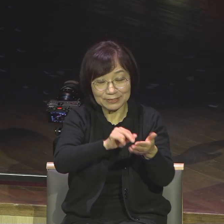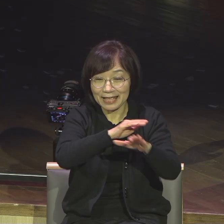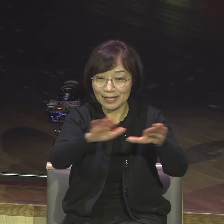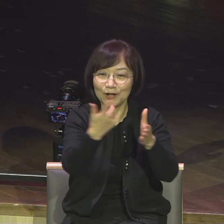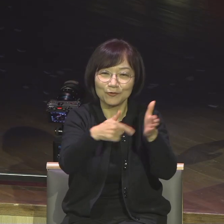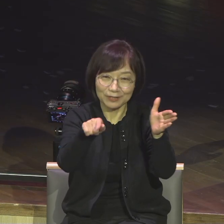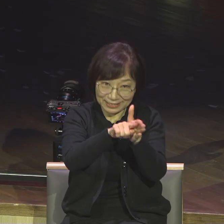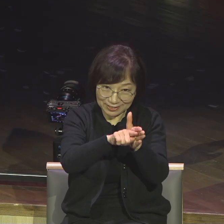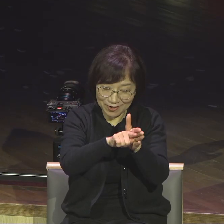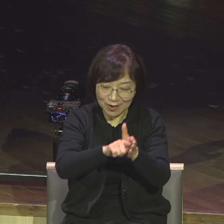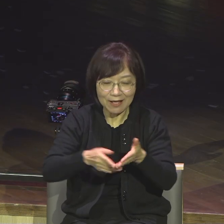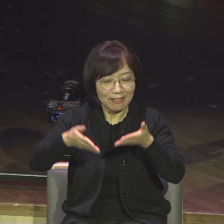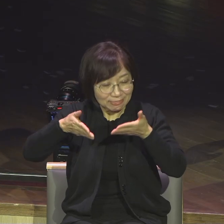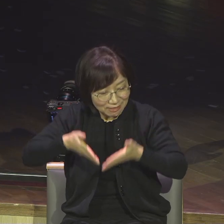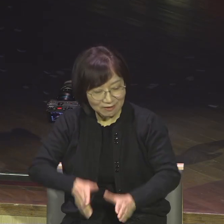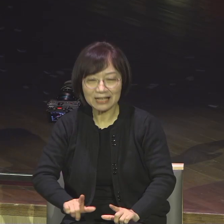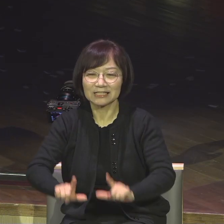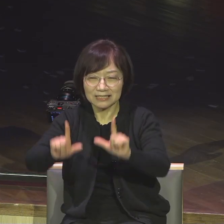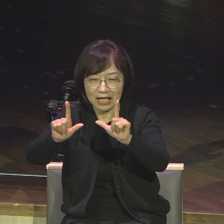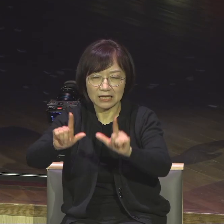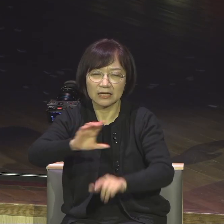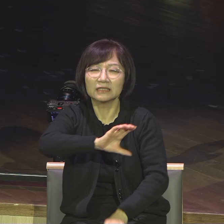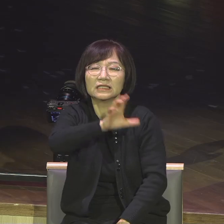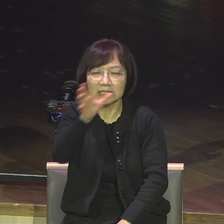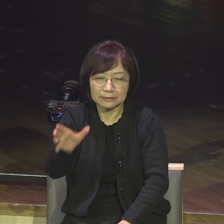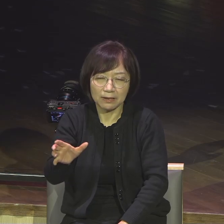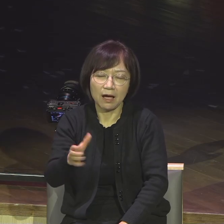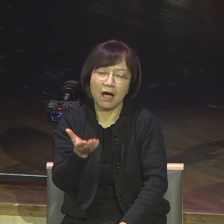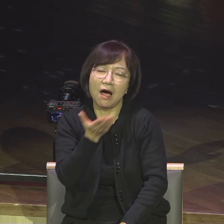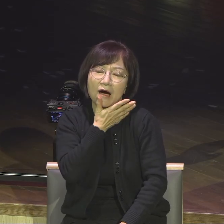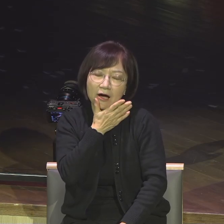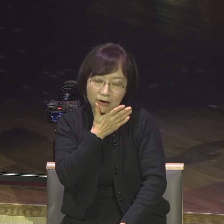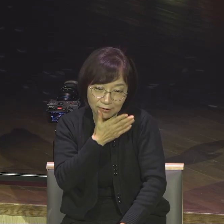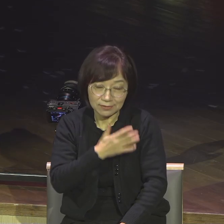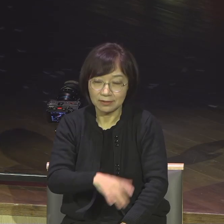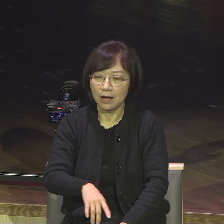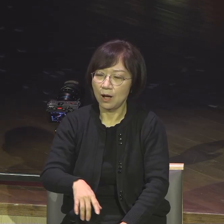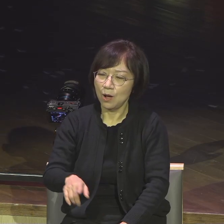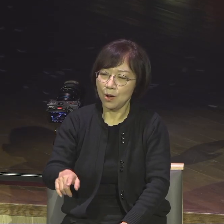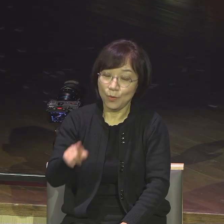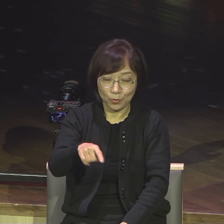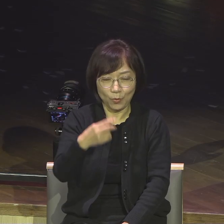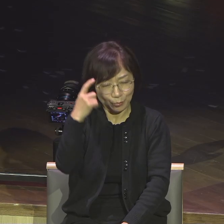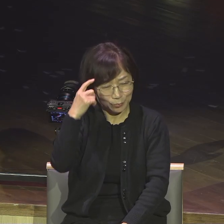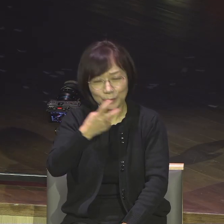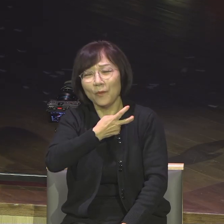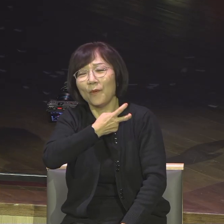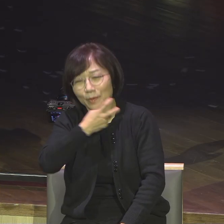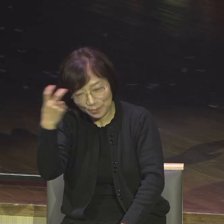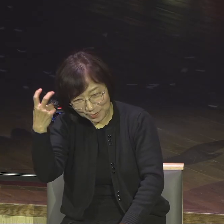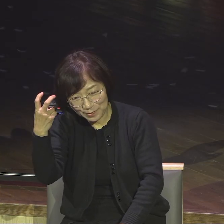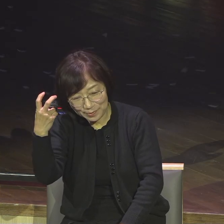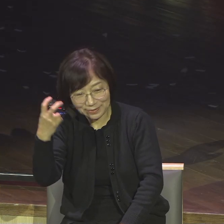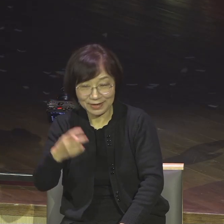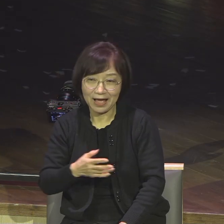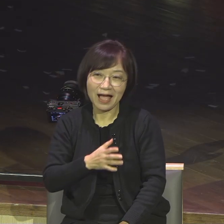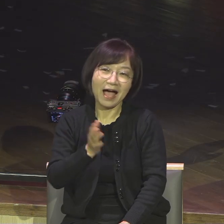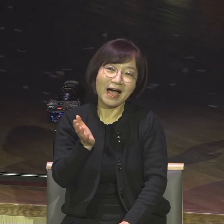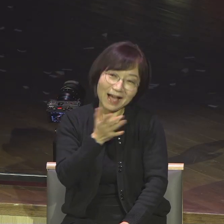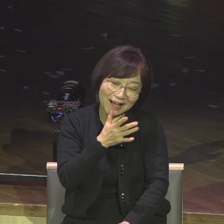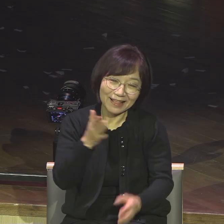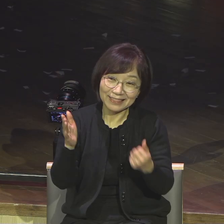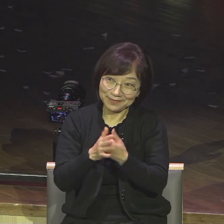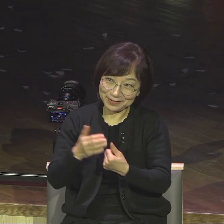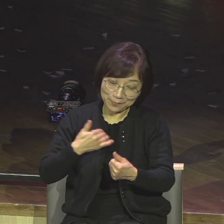지우와 기뻐하며 축하하는 거였군요. 아, 아주 똘똘하구나. 그래서 오늘도 저희들에게 선물을 주신